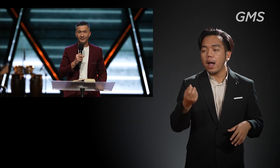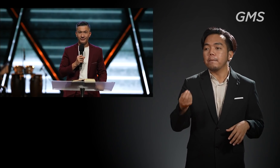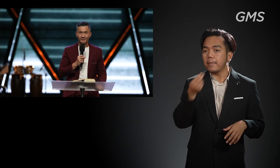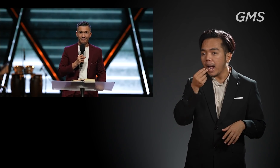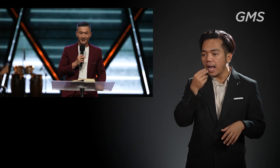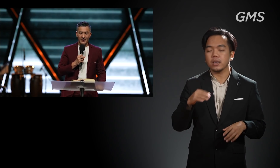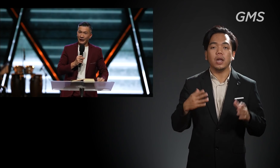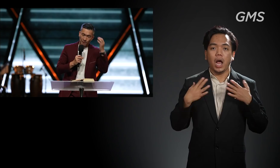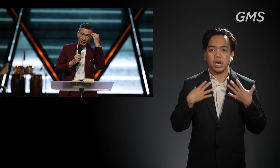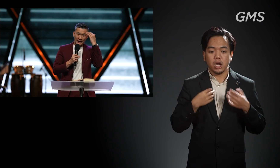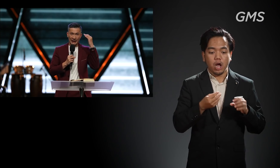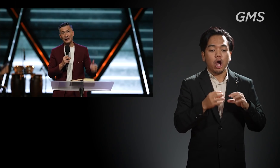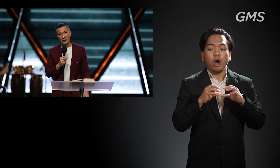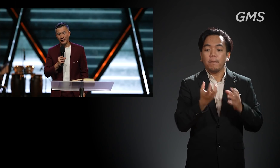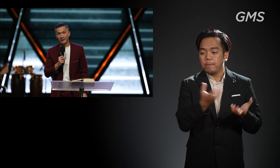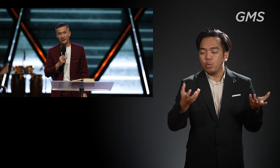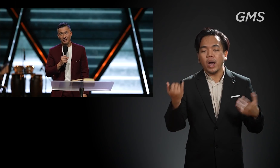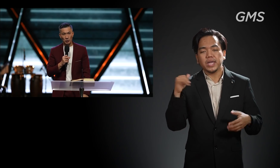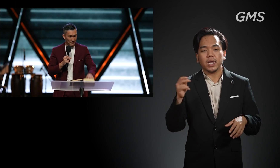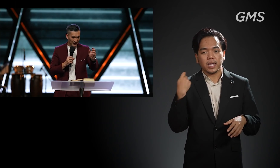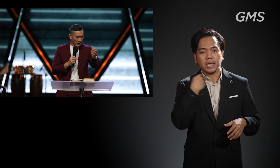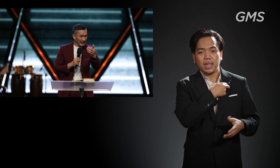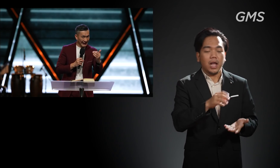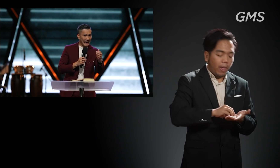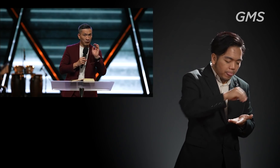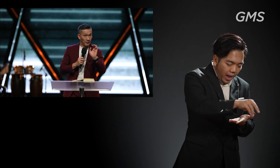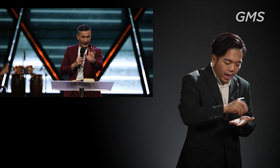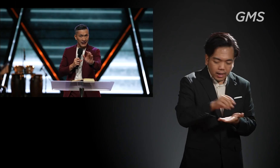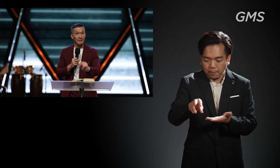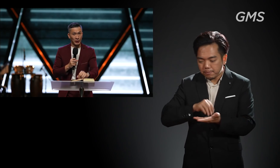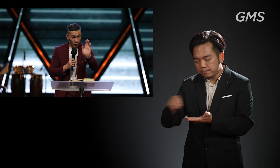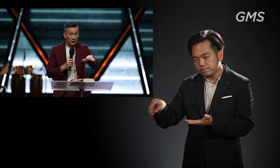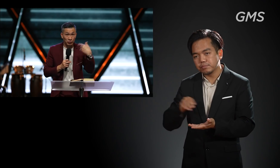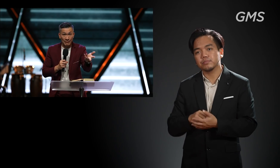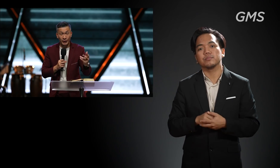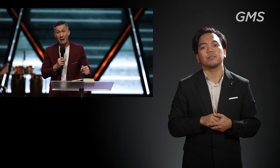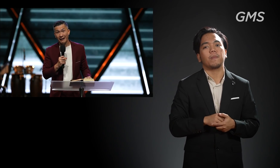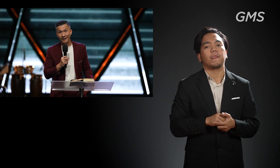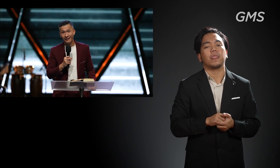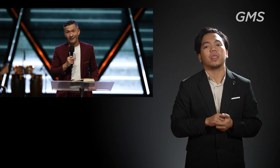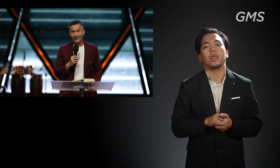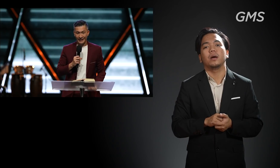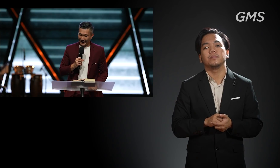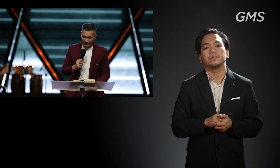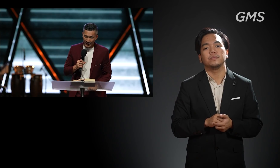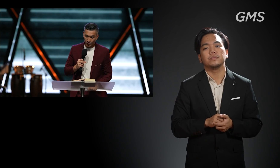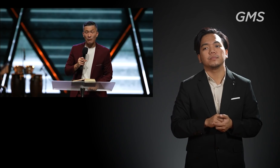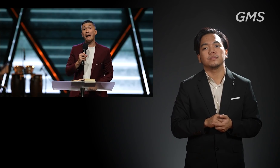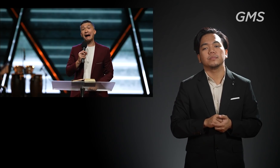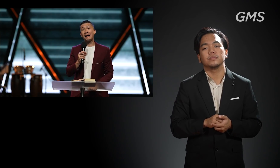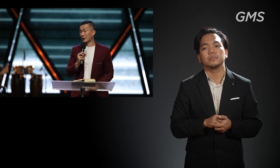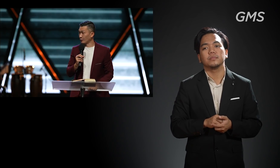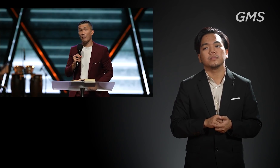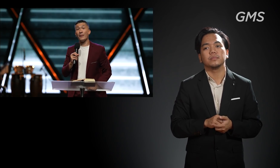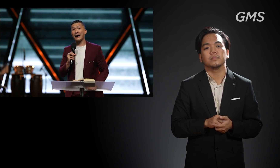jamban. Itu pun adalah hikmat Tuhan. Tuhan memberitahu yang ini aku berikan dalam hidupmu untuk kamu tabur kembali. Yang ini bukan untuk